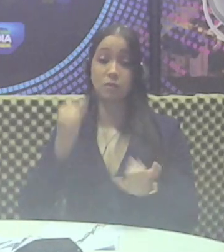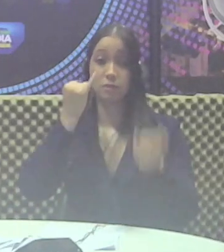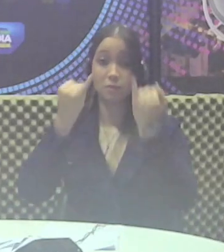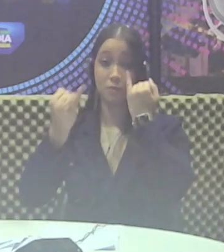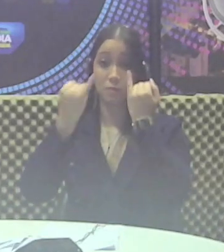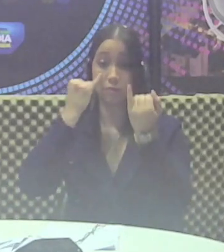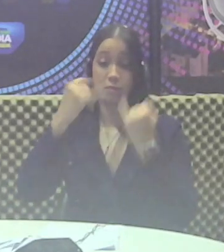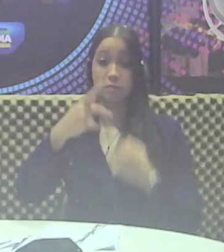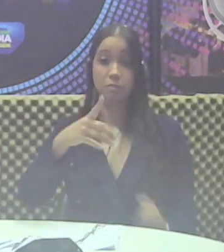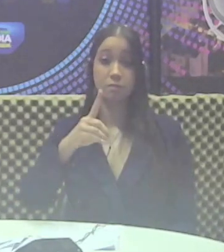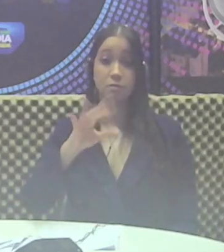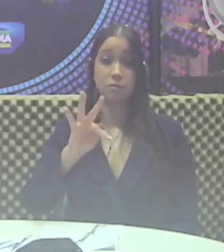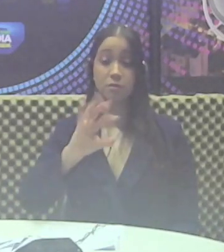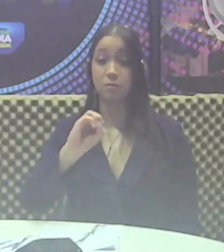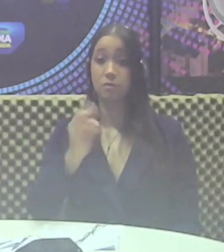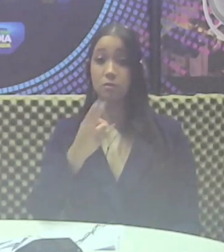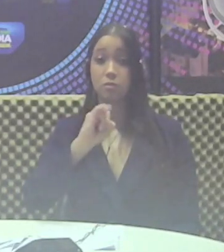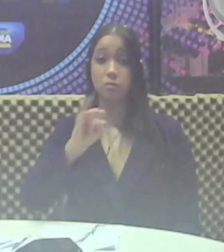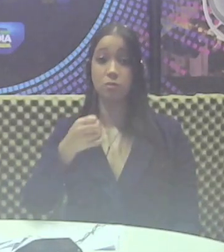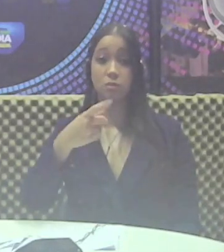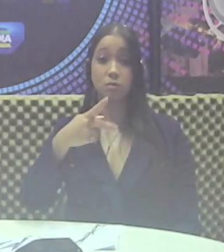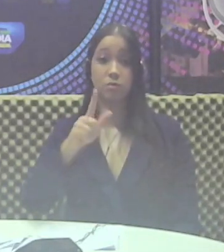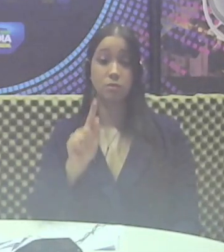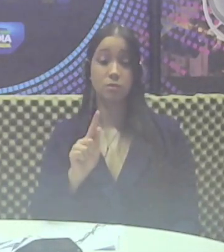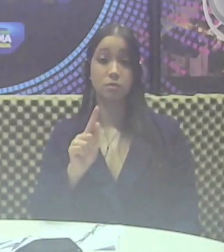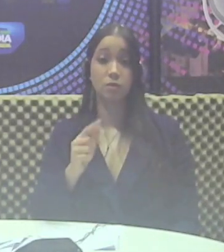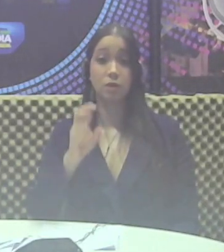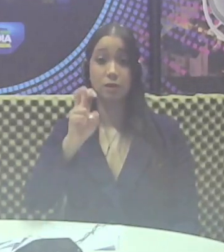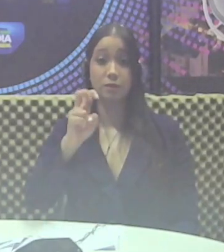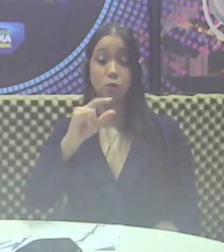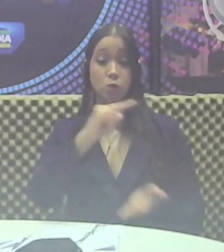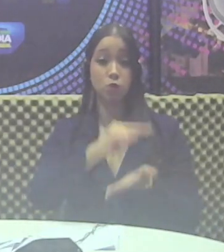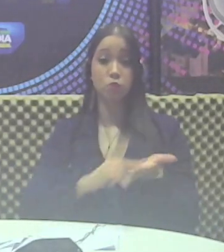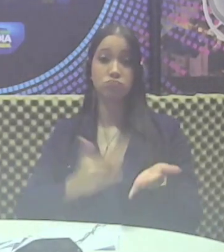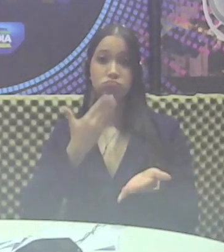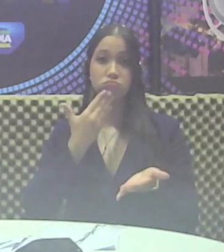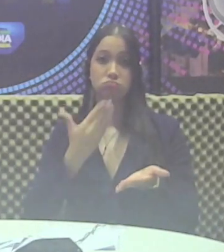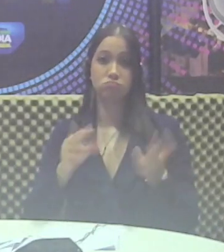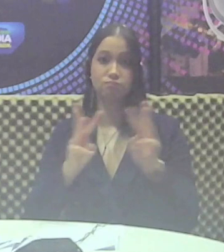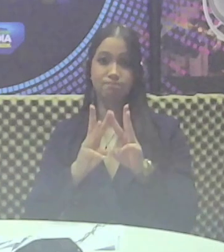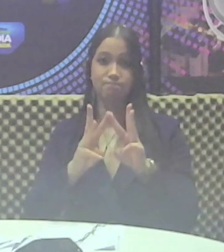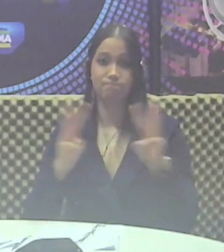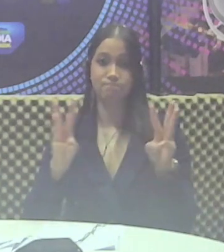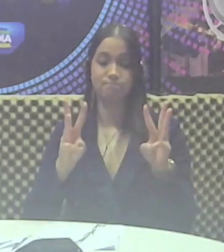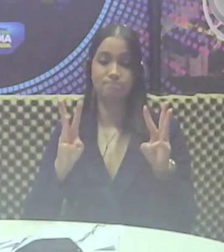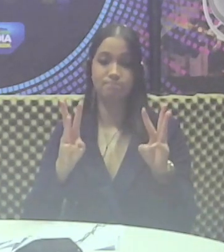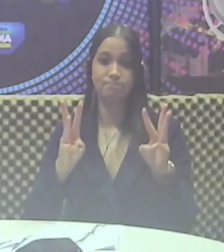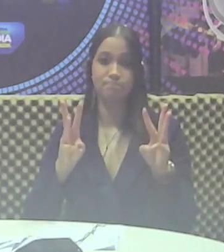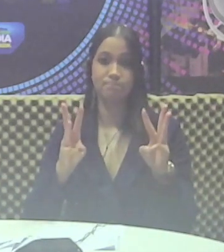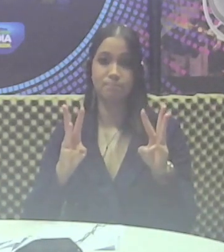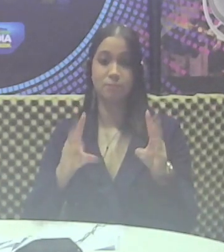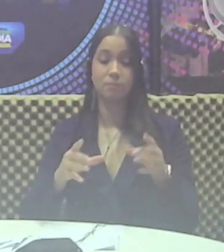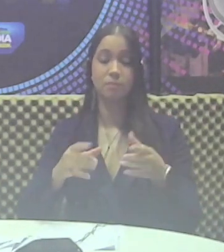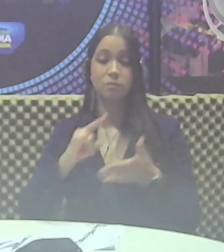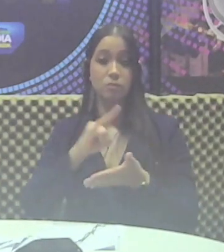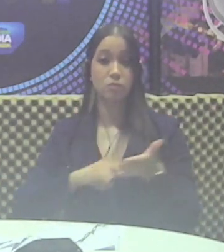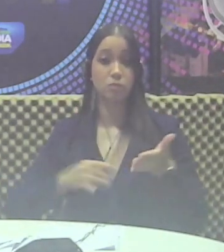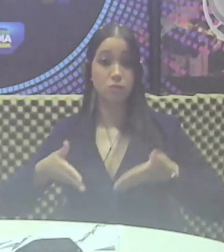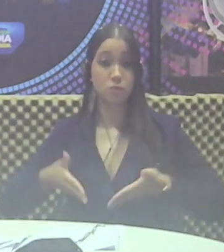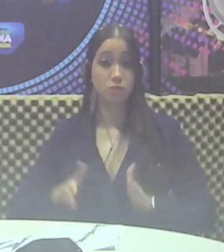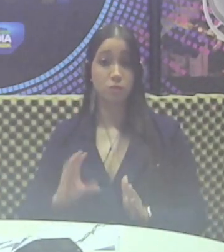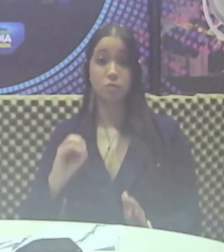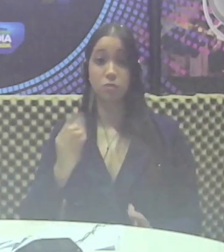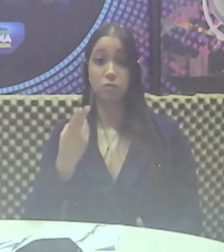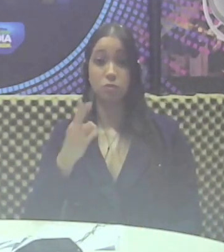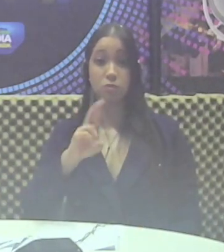anexar, em PDF ou JPG, os 5 documentos solicitados pela plataforma: certidão de nascimento ou